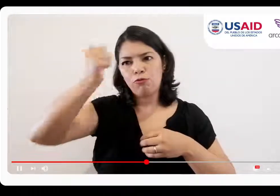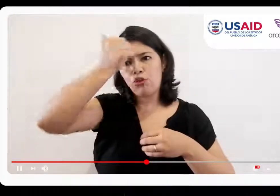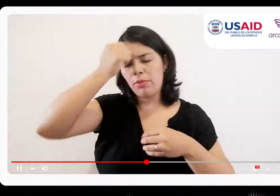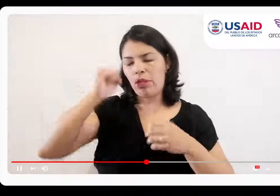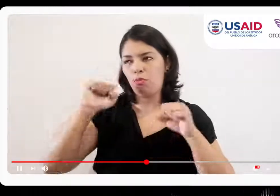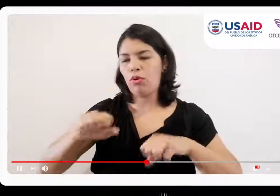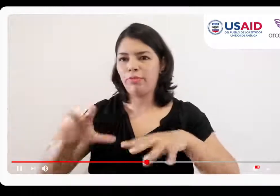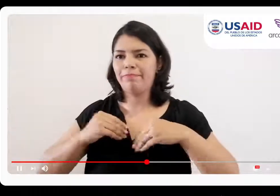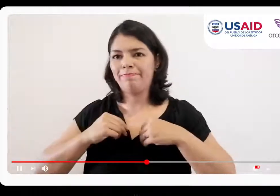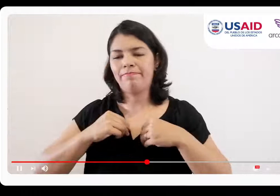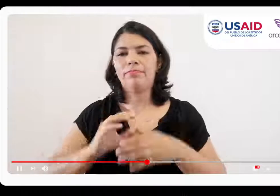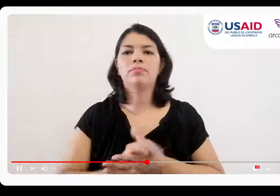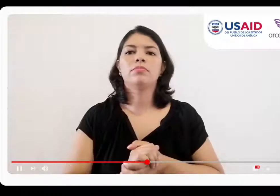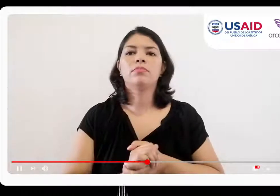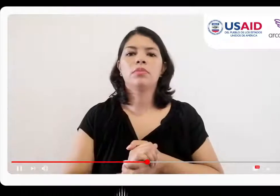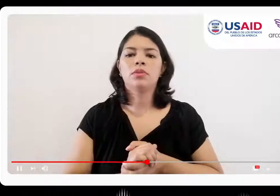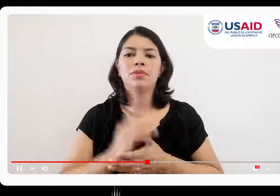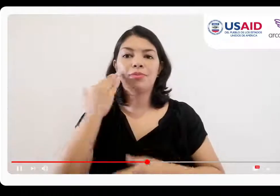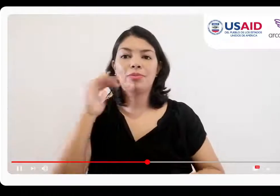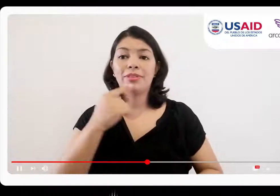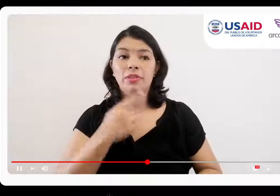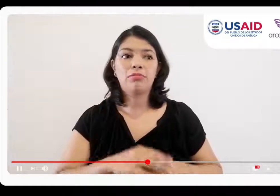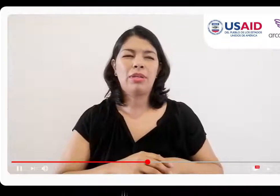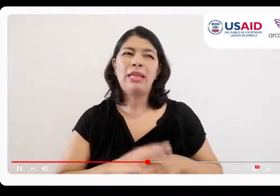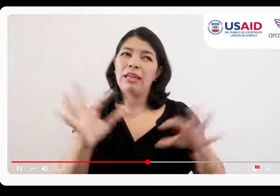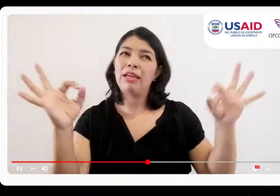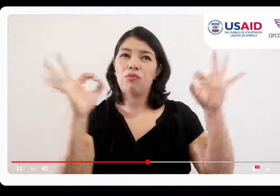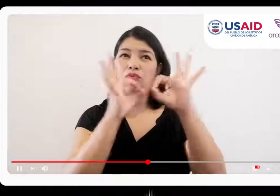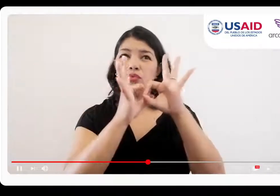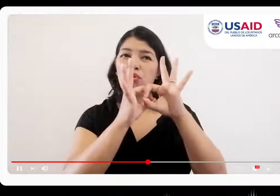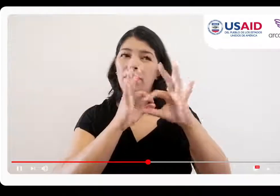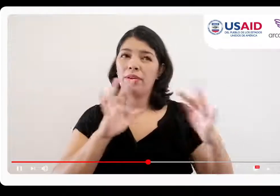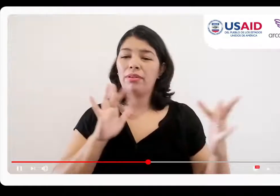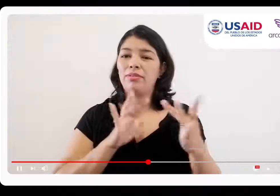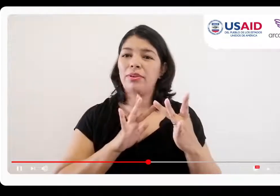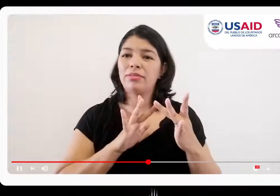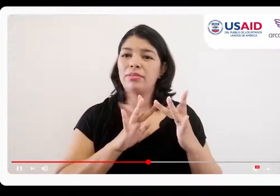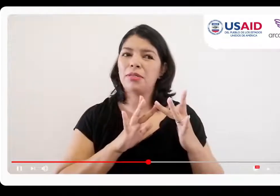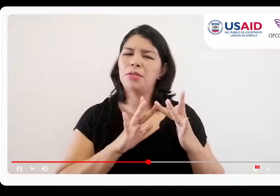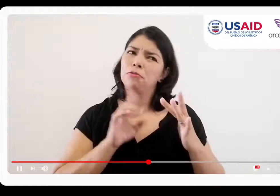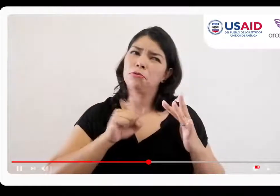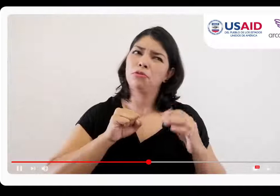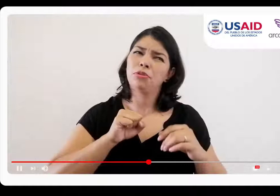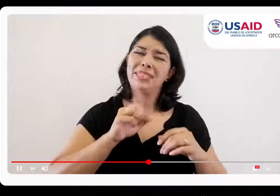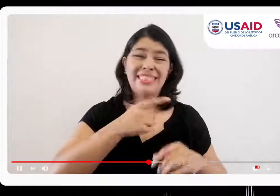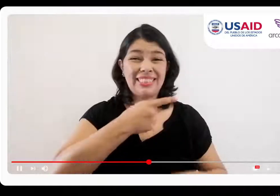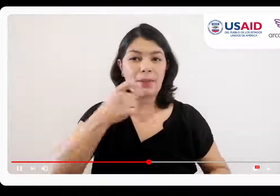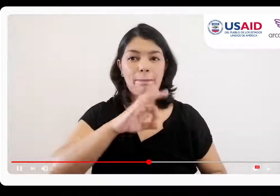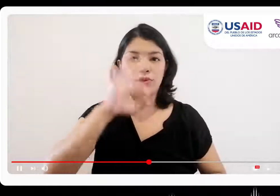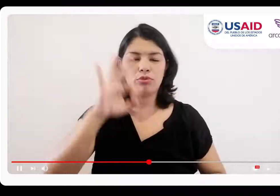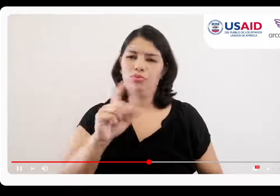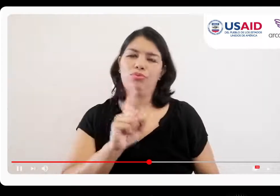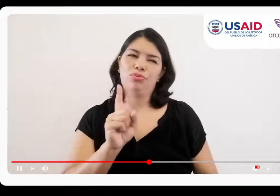un enfoque diferencial, no en un 100% para la garantía de las personas con discapacidad,